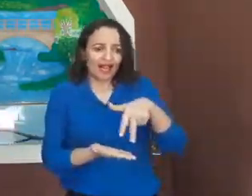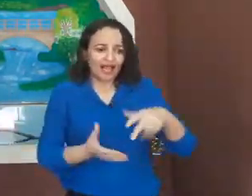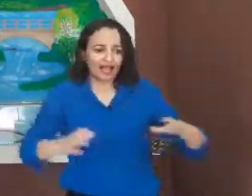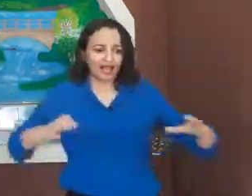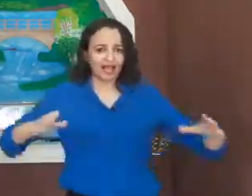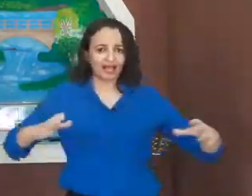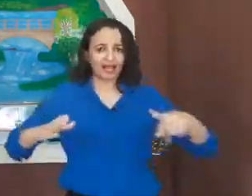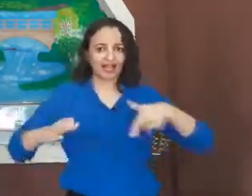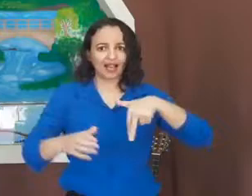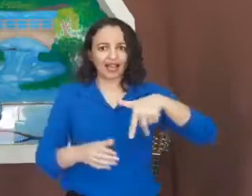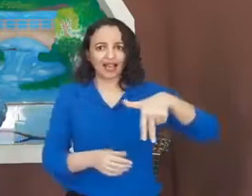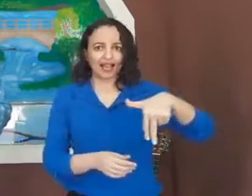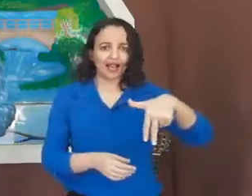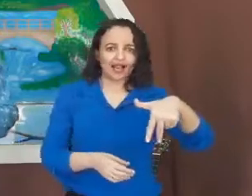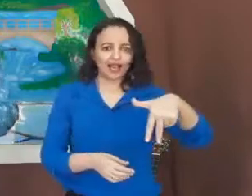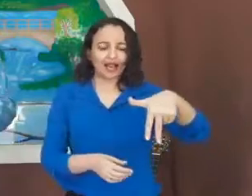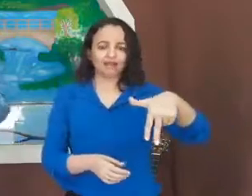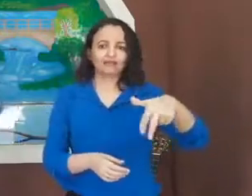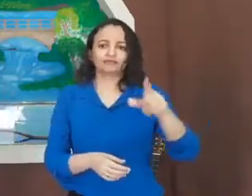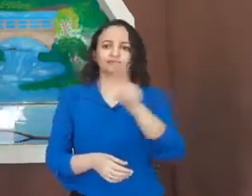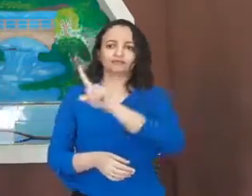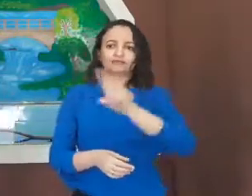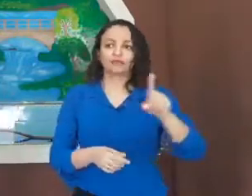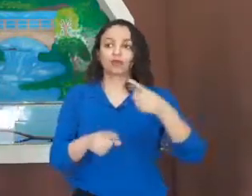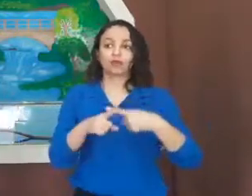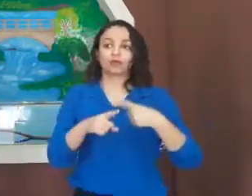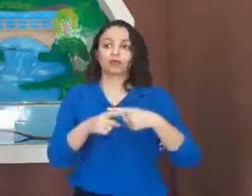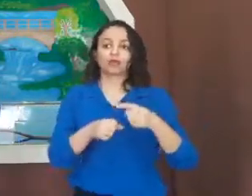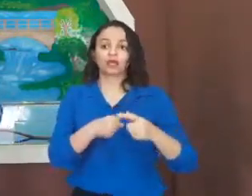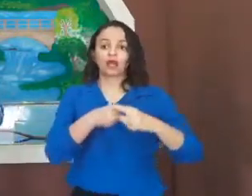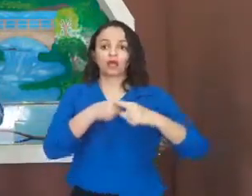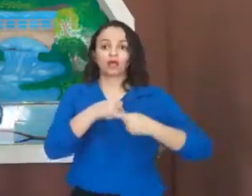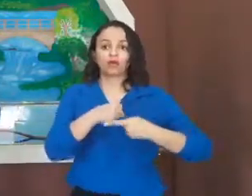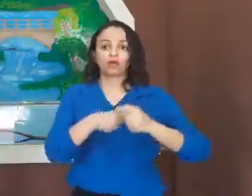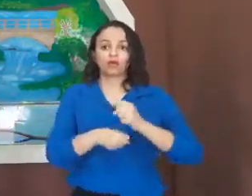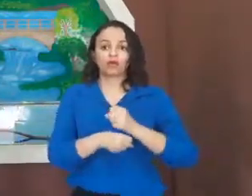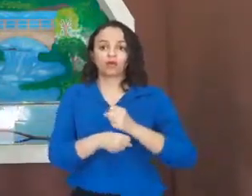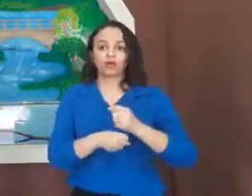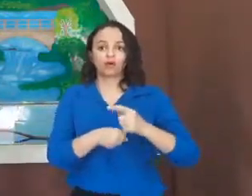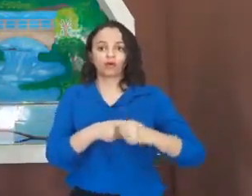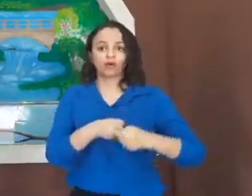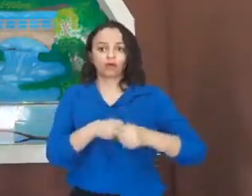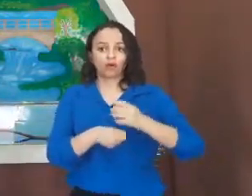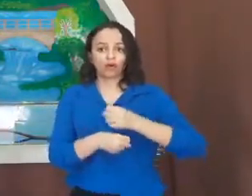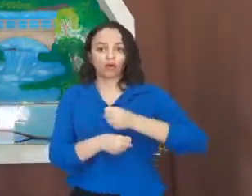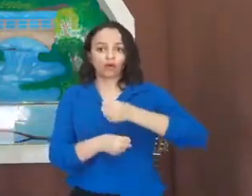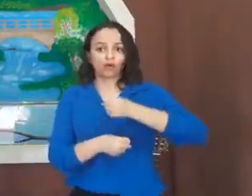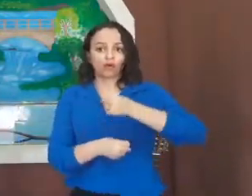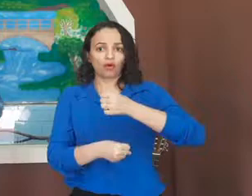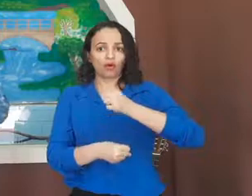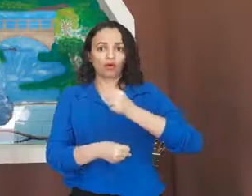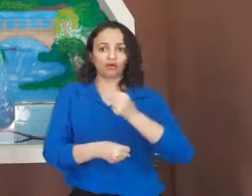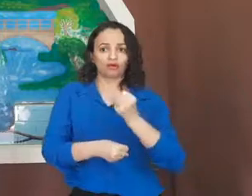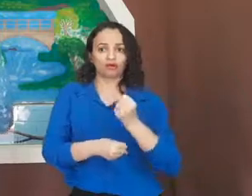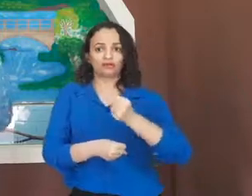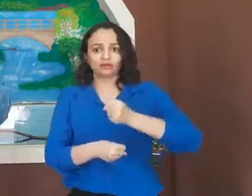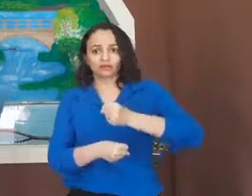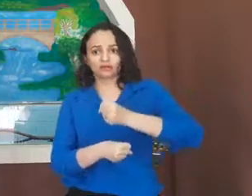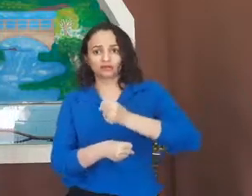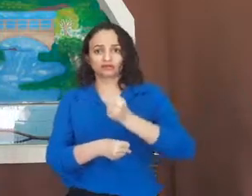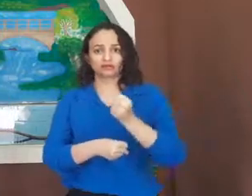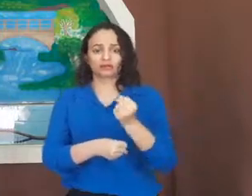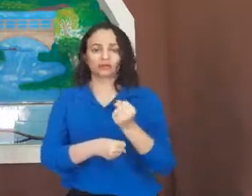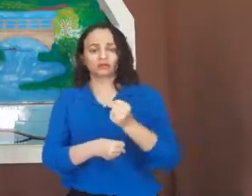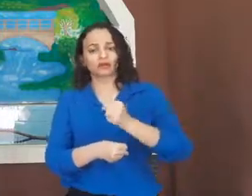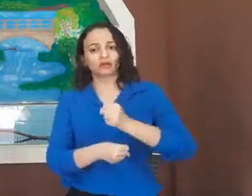seu sistema ósseo. Então tem que esperar as etapas. É interessante que